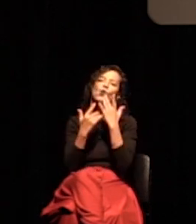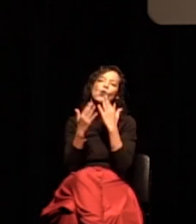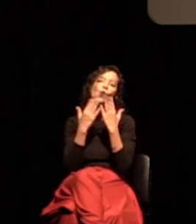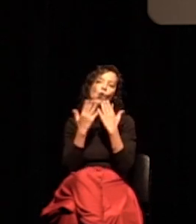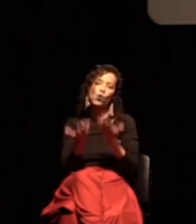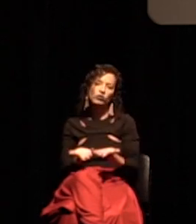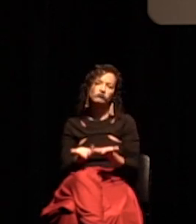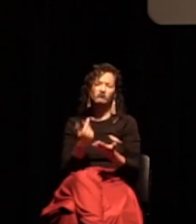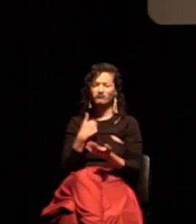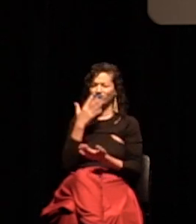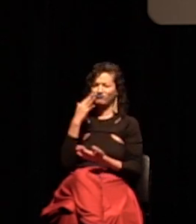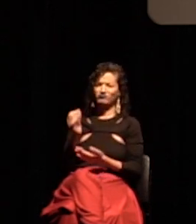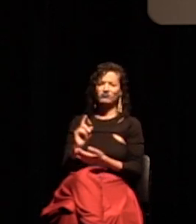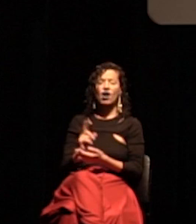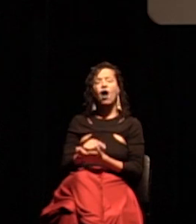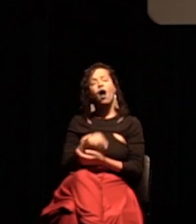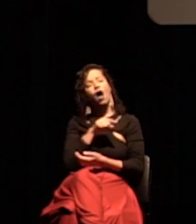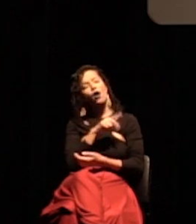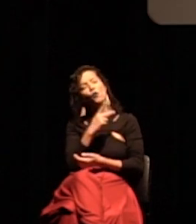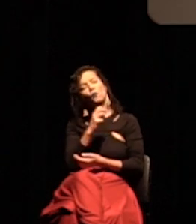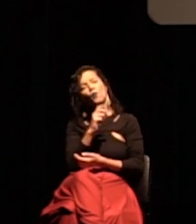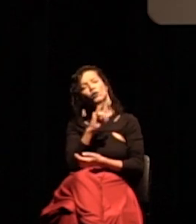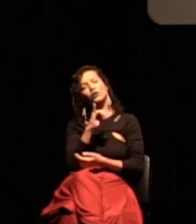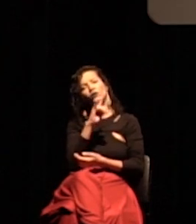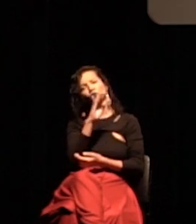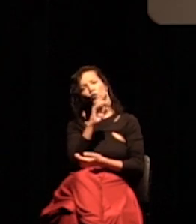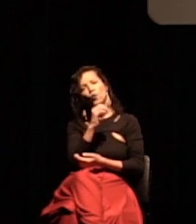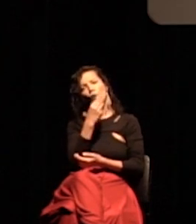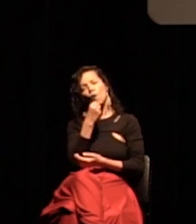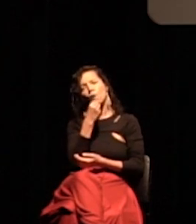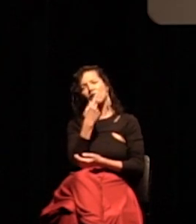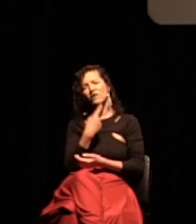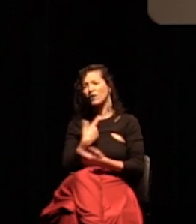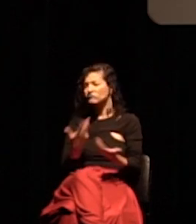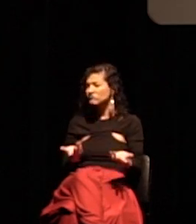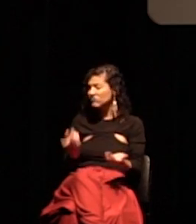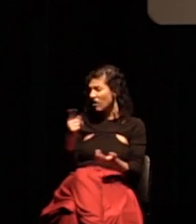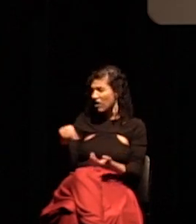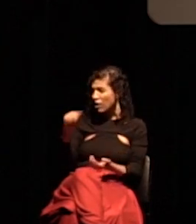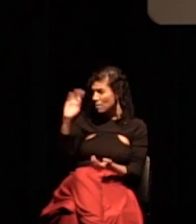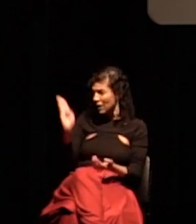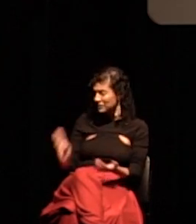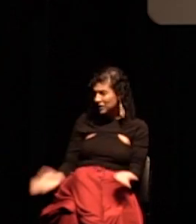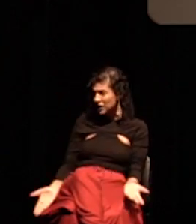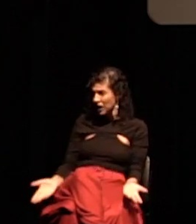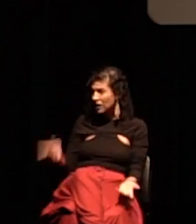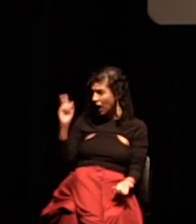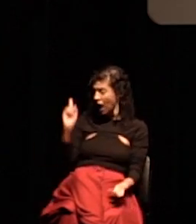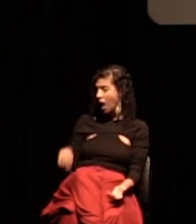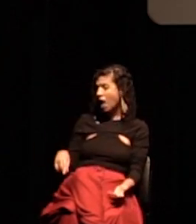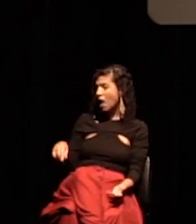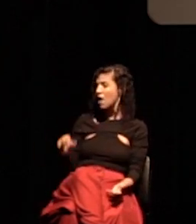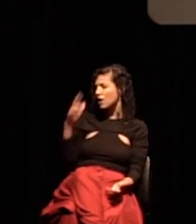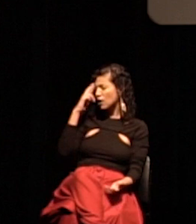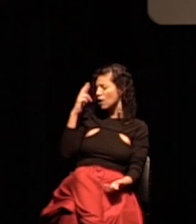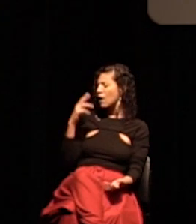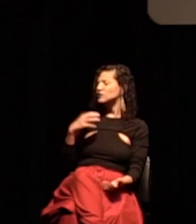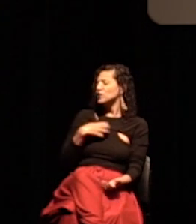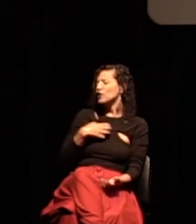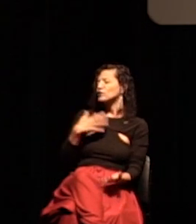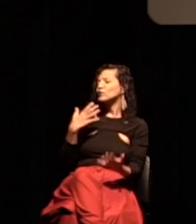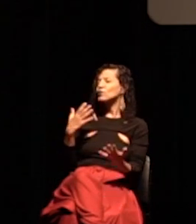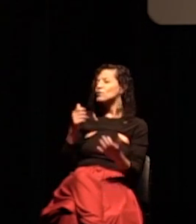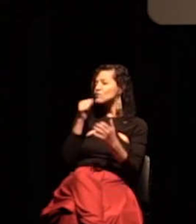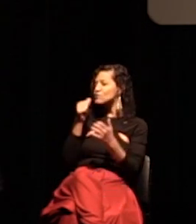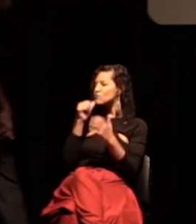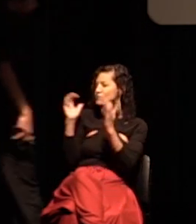que o Giancarlo Politti falou, e olha, porque sei brasiliana e uma dona. Eu falei, que história é essa, Giancarlo?